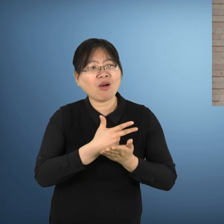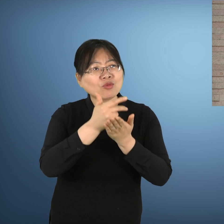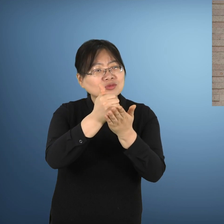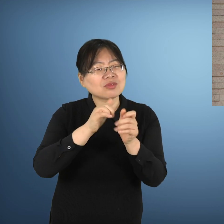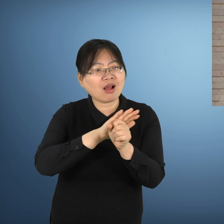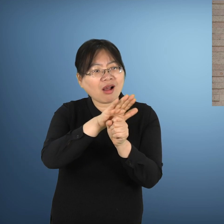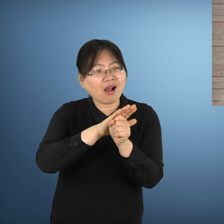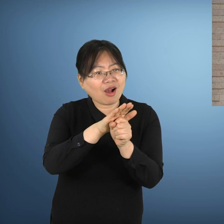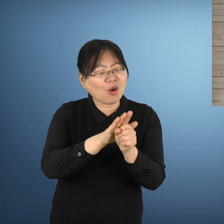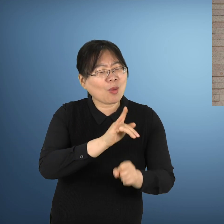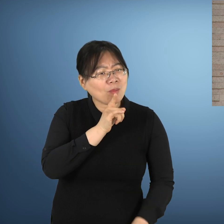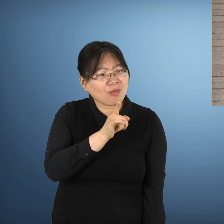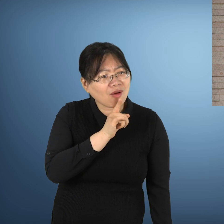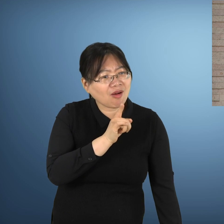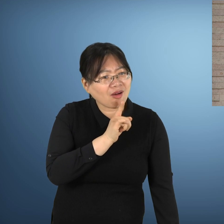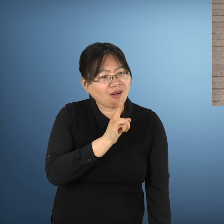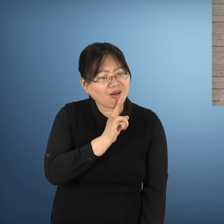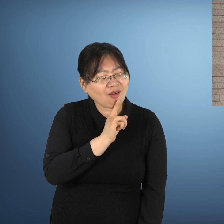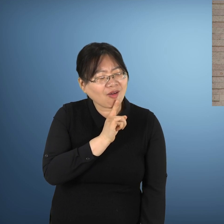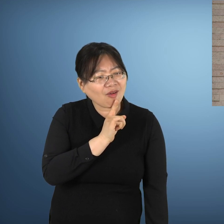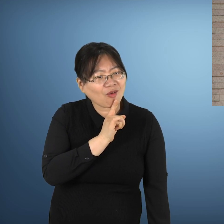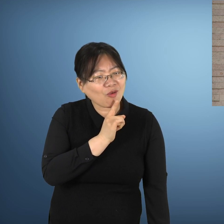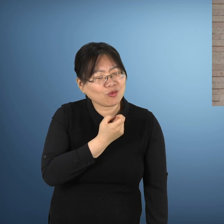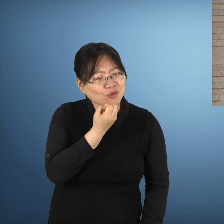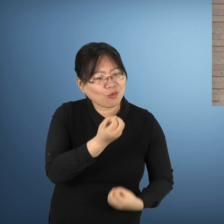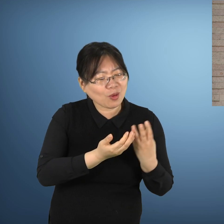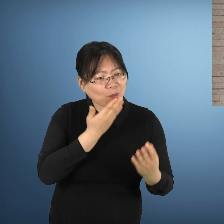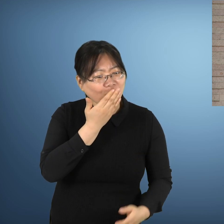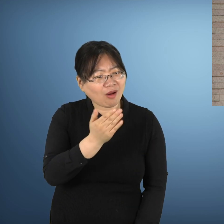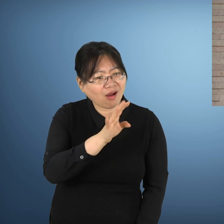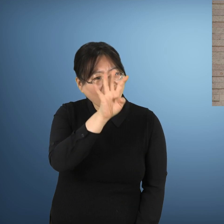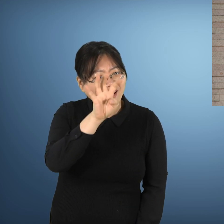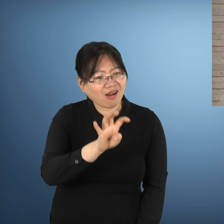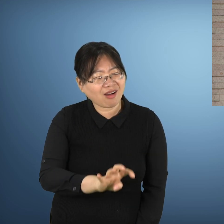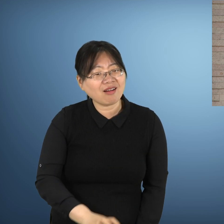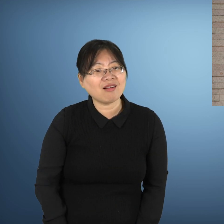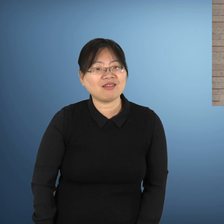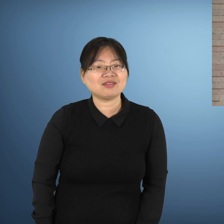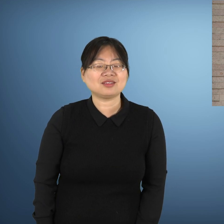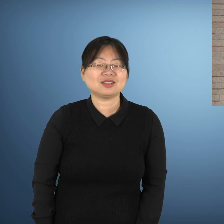주님을 사랑한다고 고백할 수 있을까?